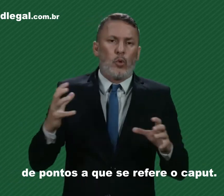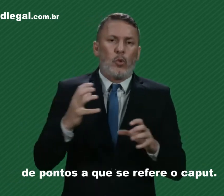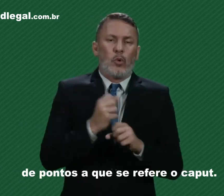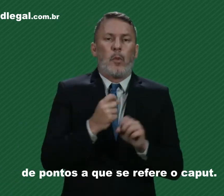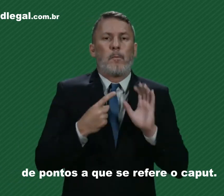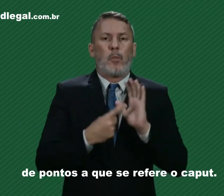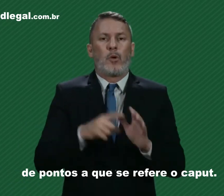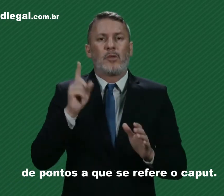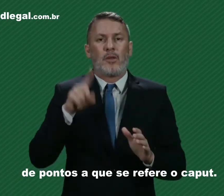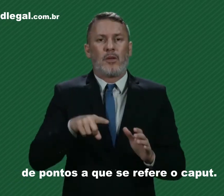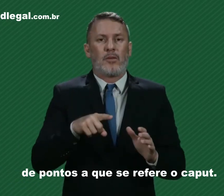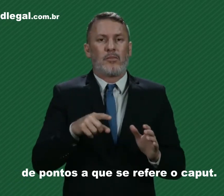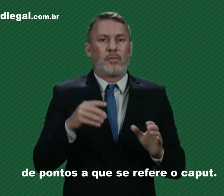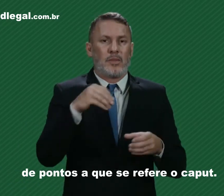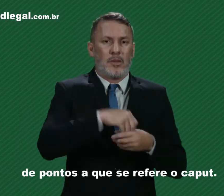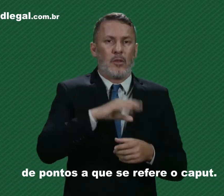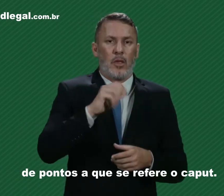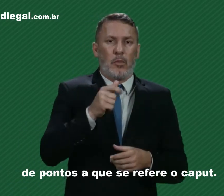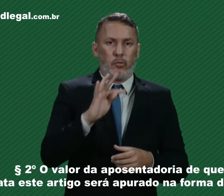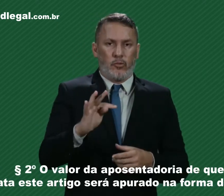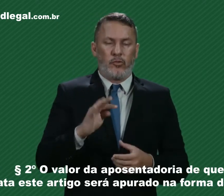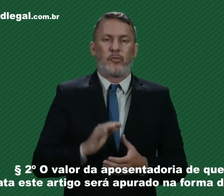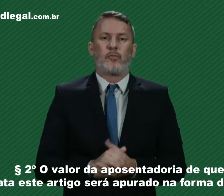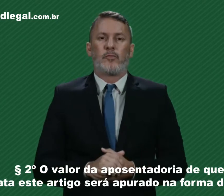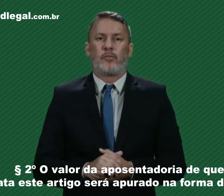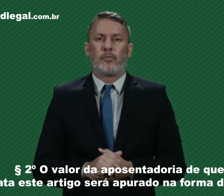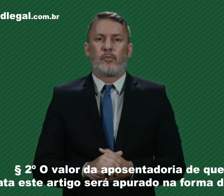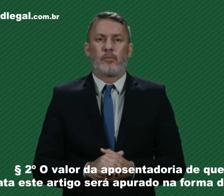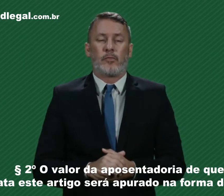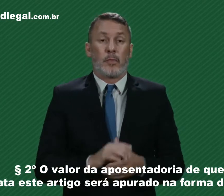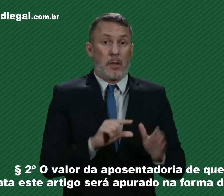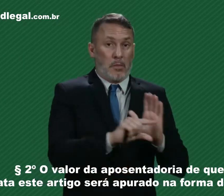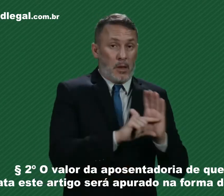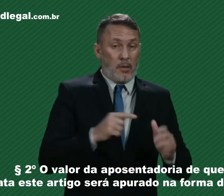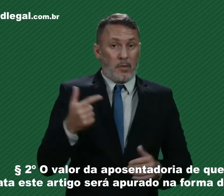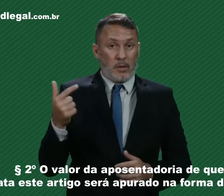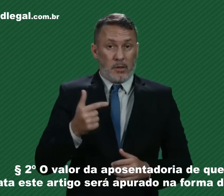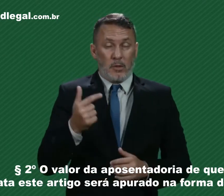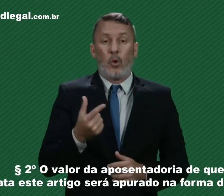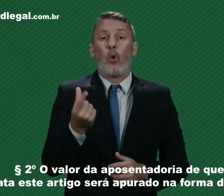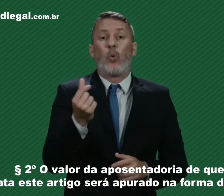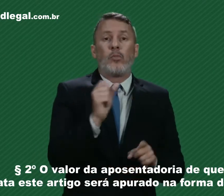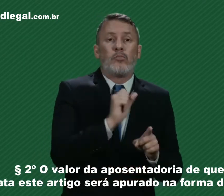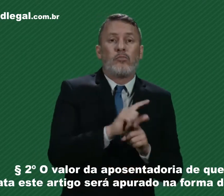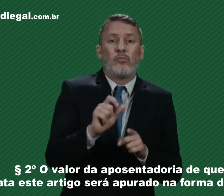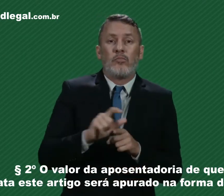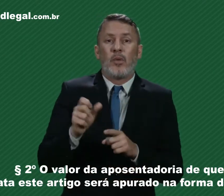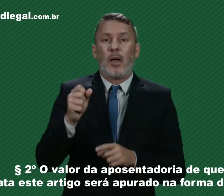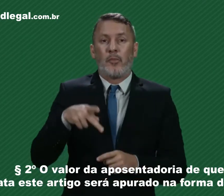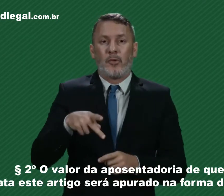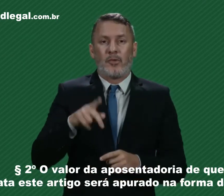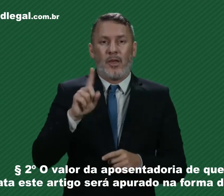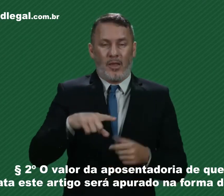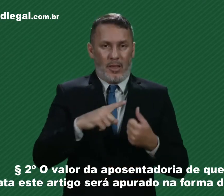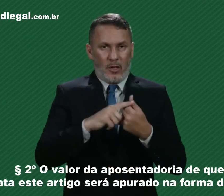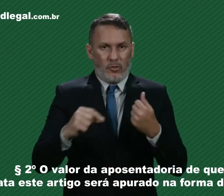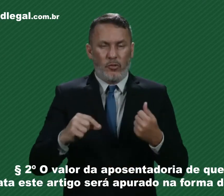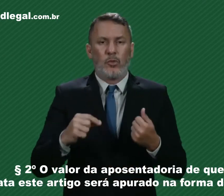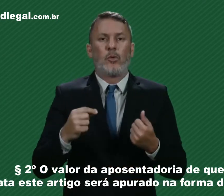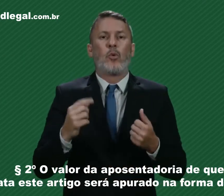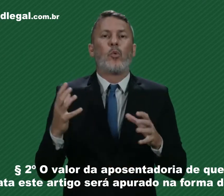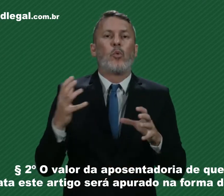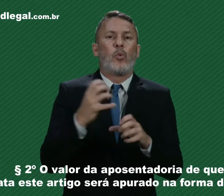de pontos a que se refere o caput. Parágrafo 2º. O valor da aposentadoria de que trata este artigo